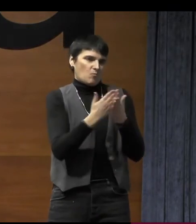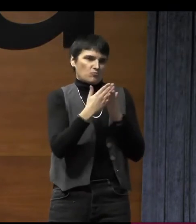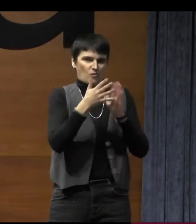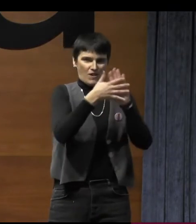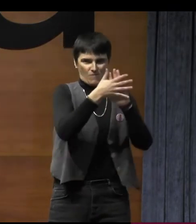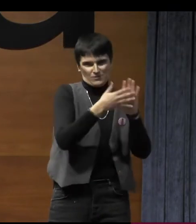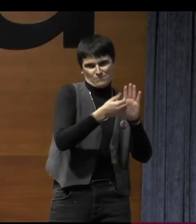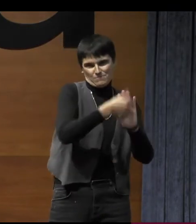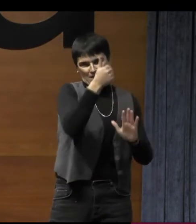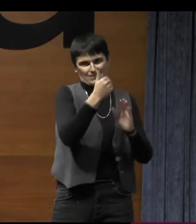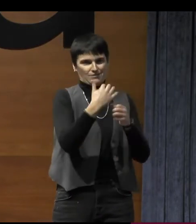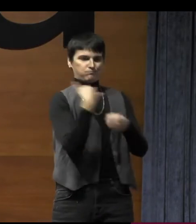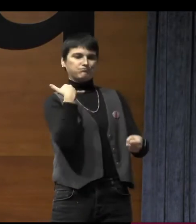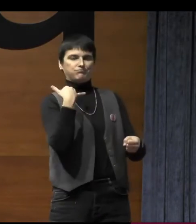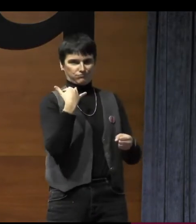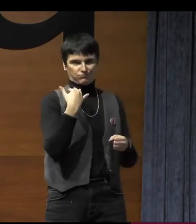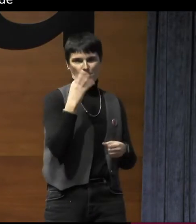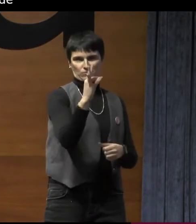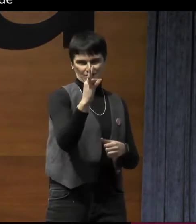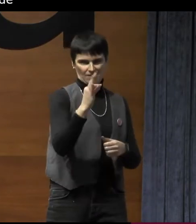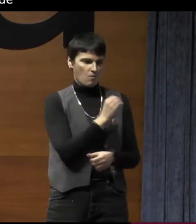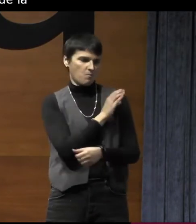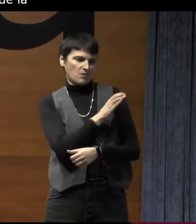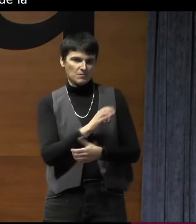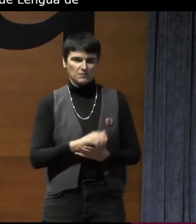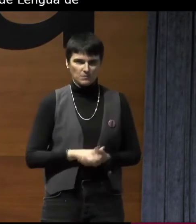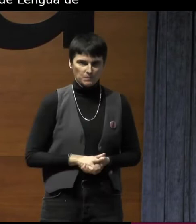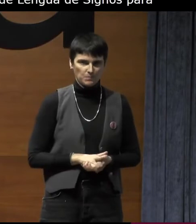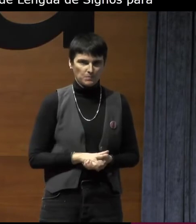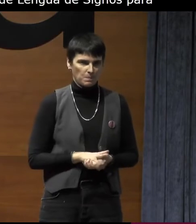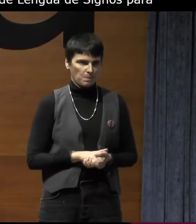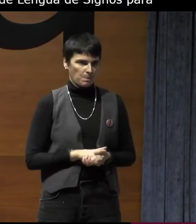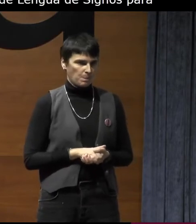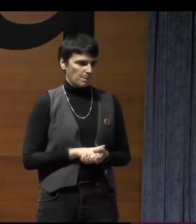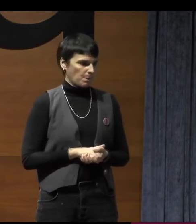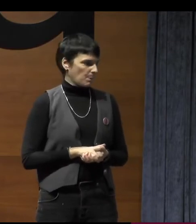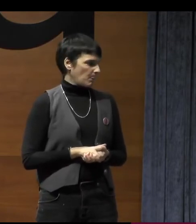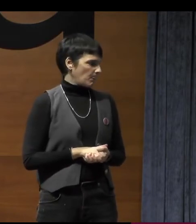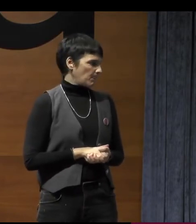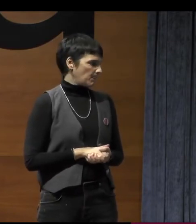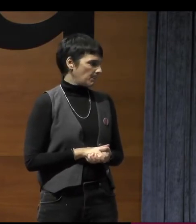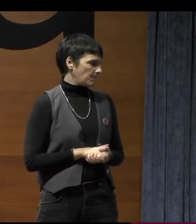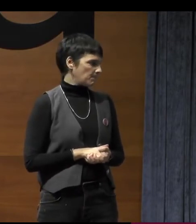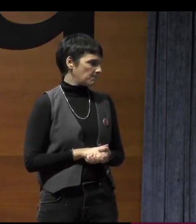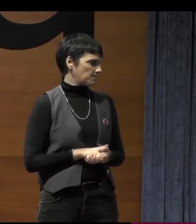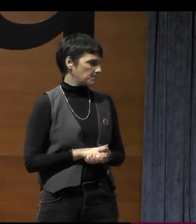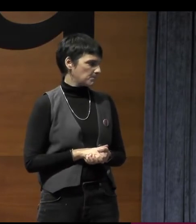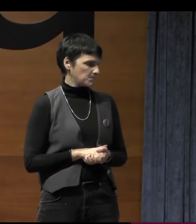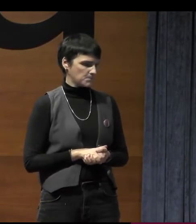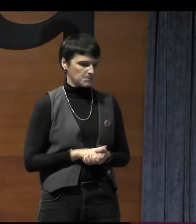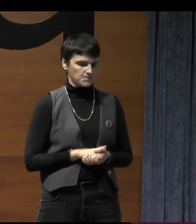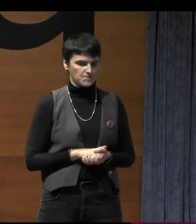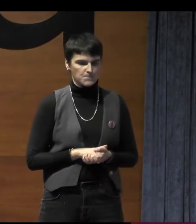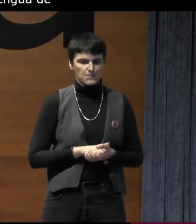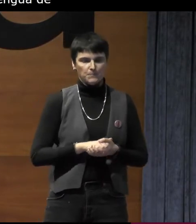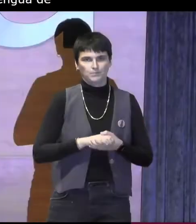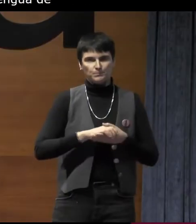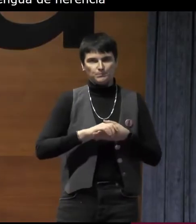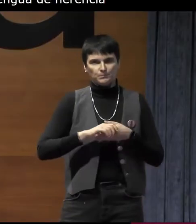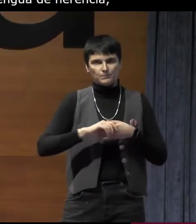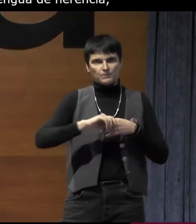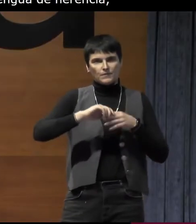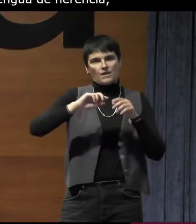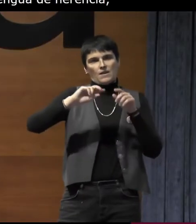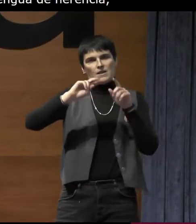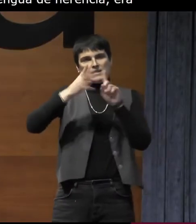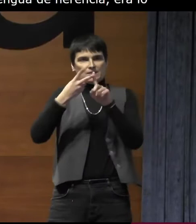aprender de manera formal nuestra lengua de herencia. Era lo que más nos favorecía en el empoderamiento de